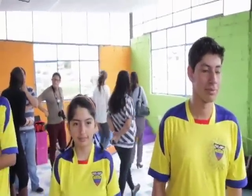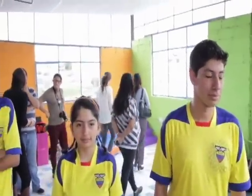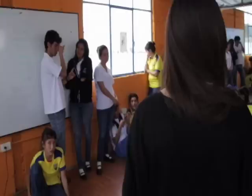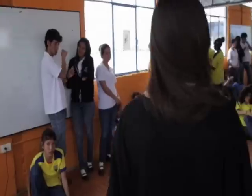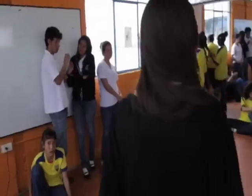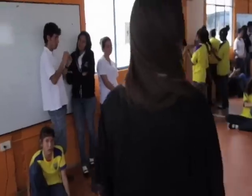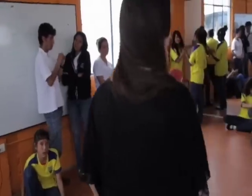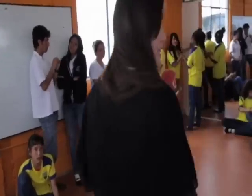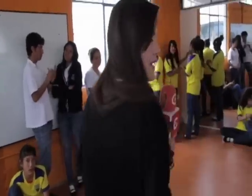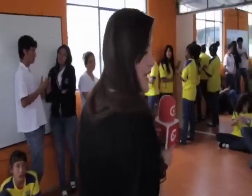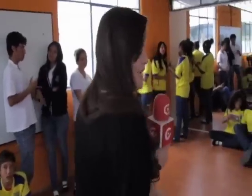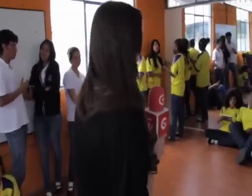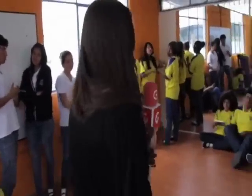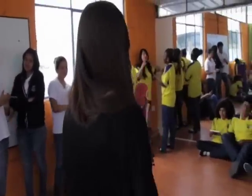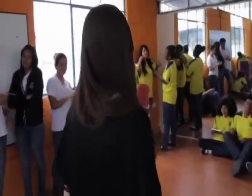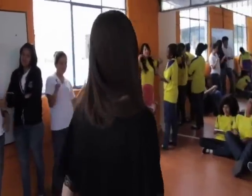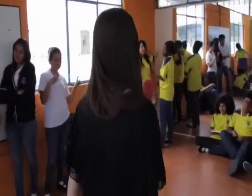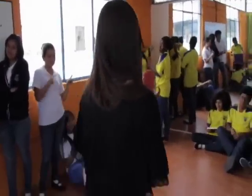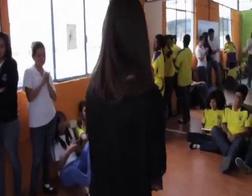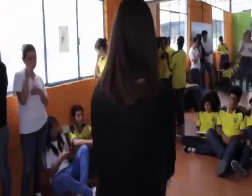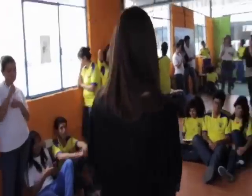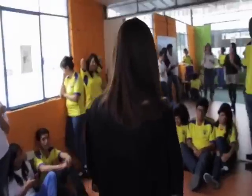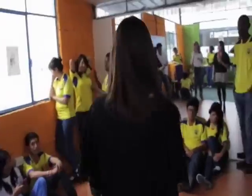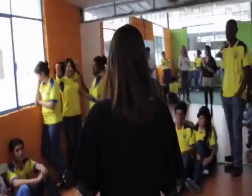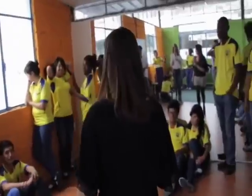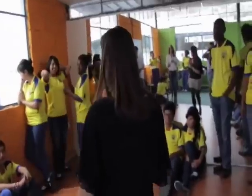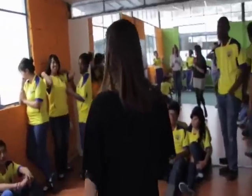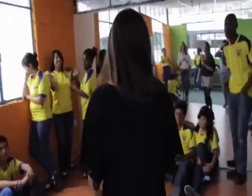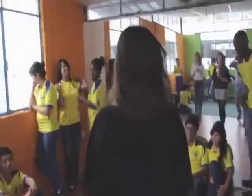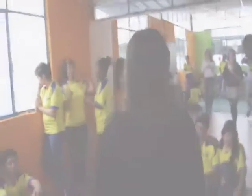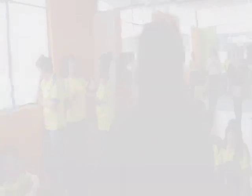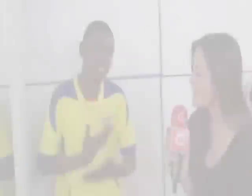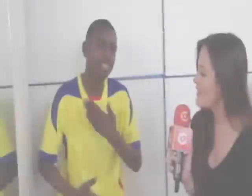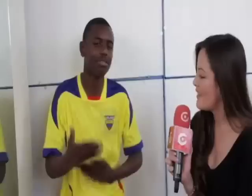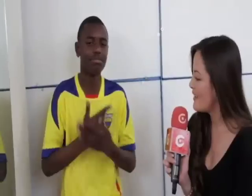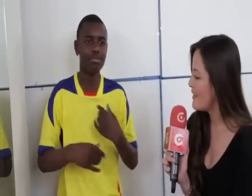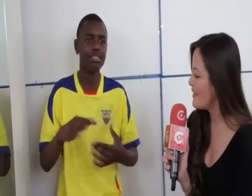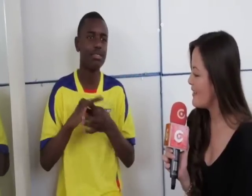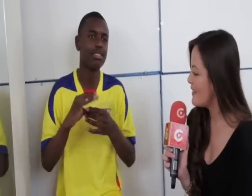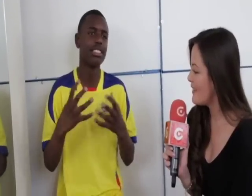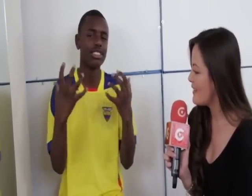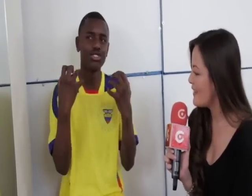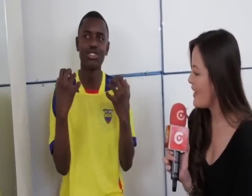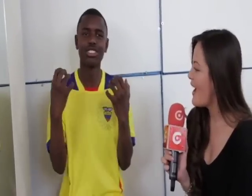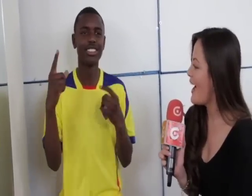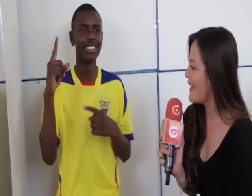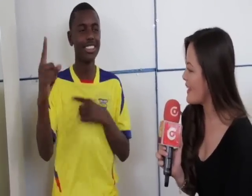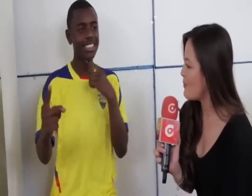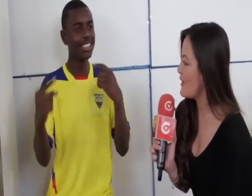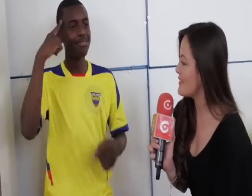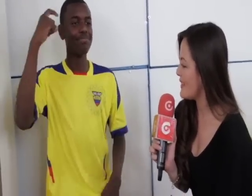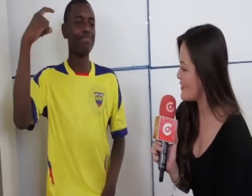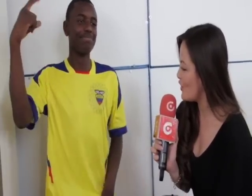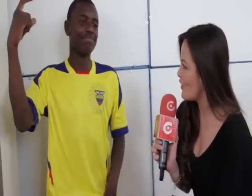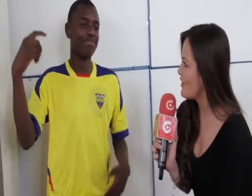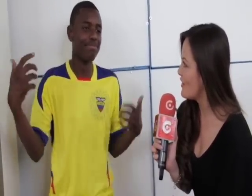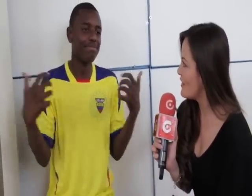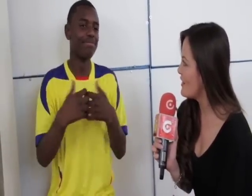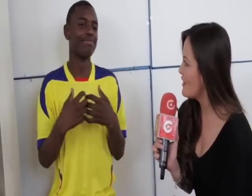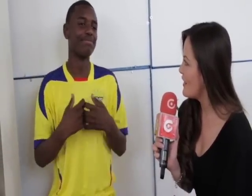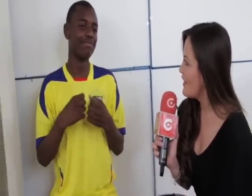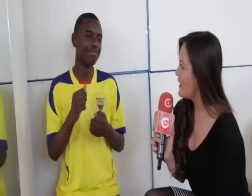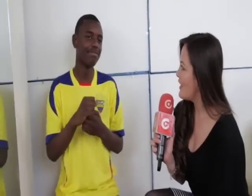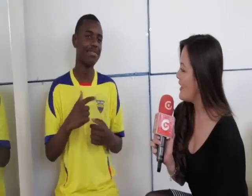muchachos qué se siente apoyar al Ecuador de esta manera. Uno de ellos nos contó que siente una gran alegría de